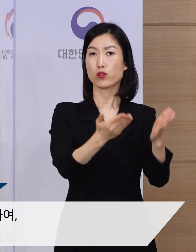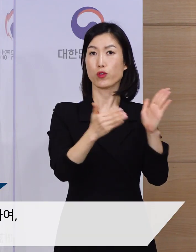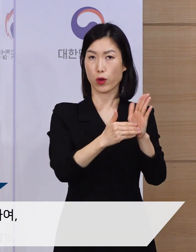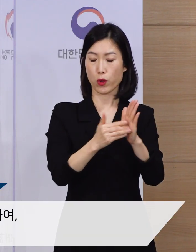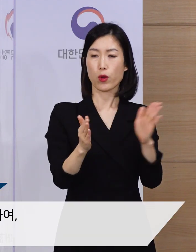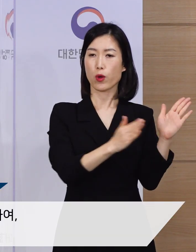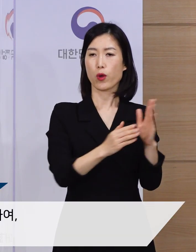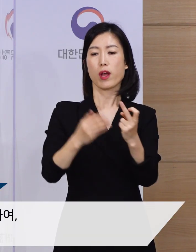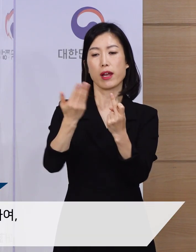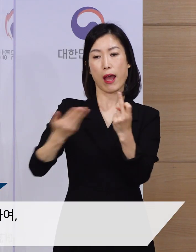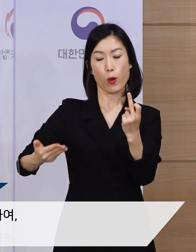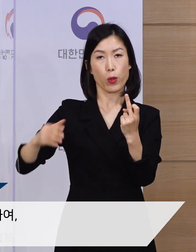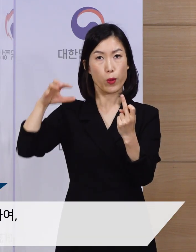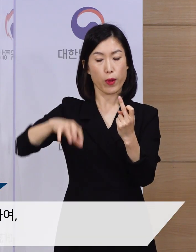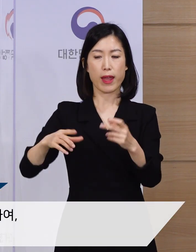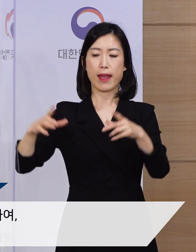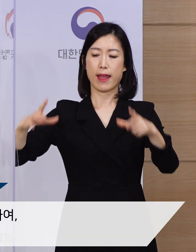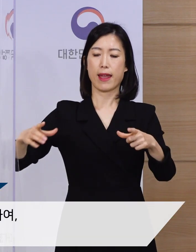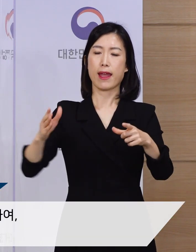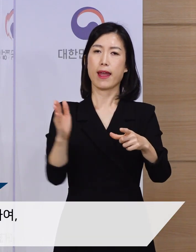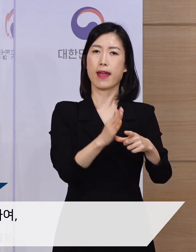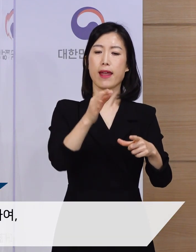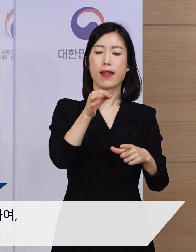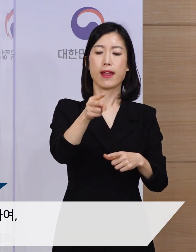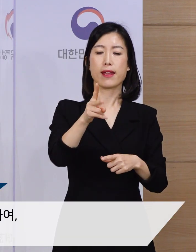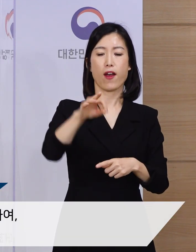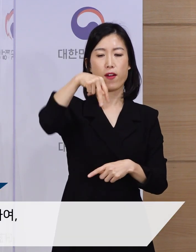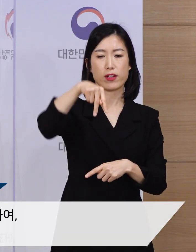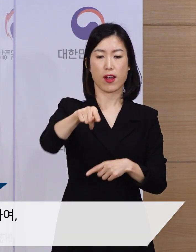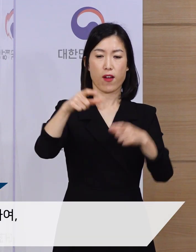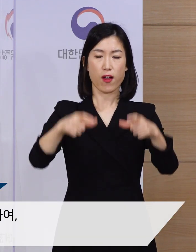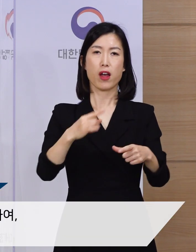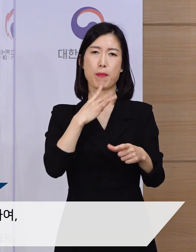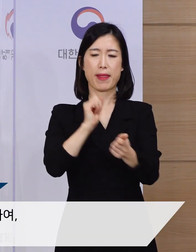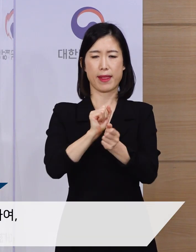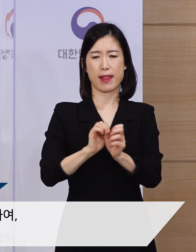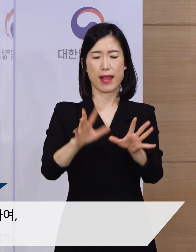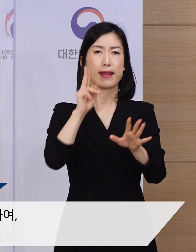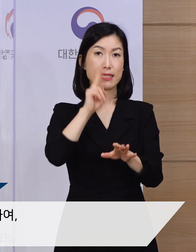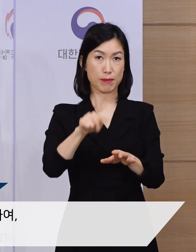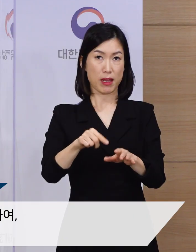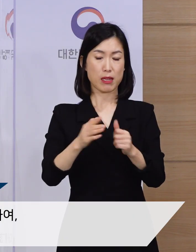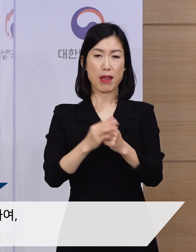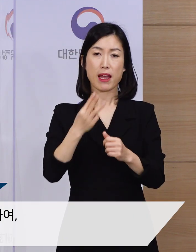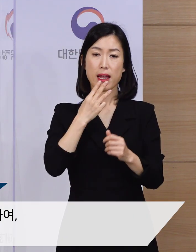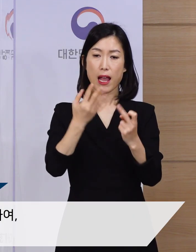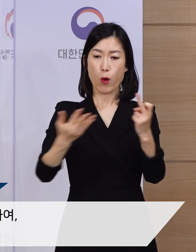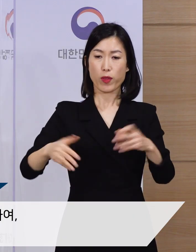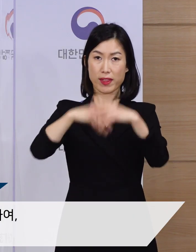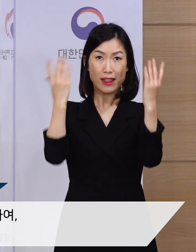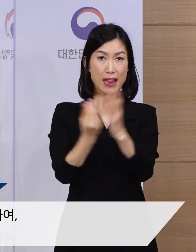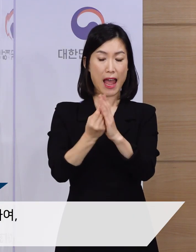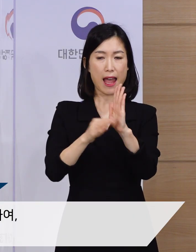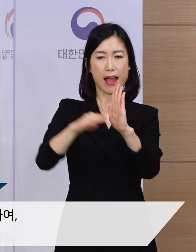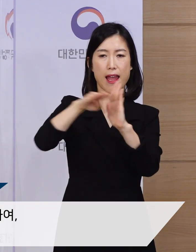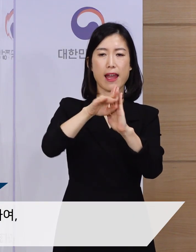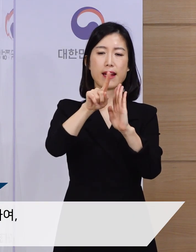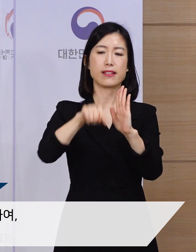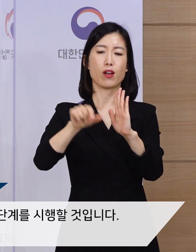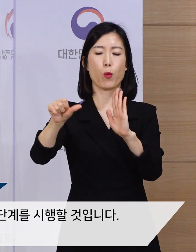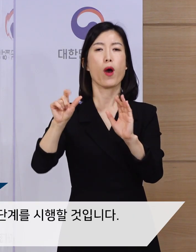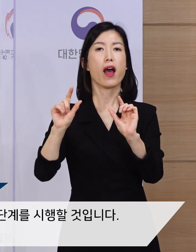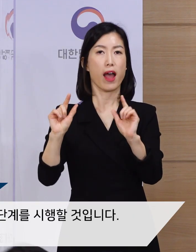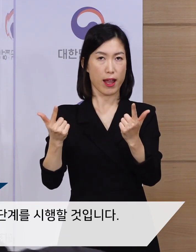강원도는 영서지역에 확산이 집중된 점을 고려하여 도 전체에 대한 1.5단계 객상은 하지는